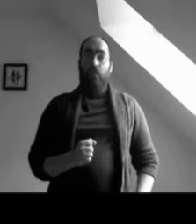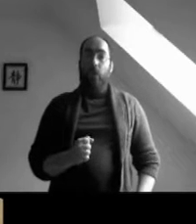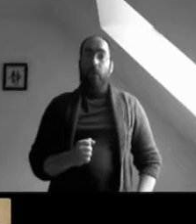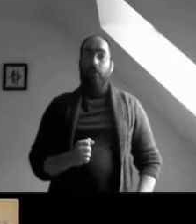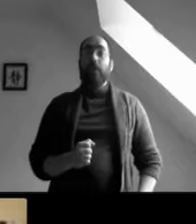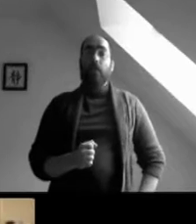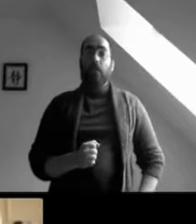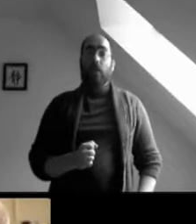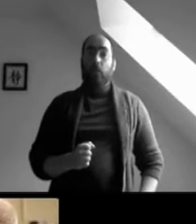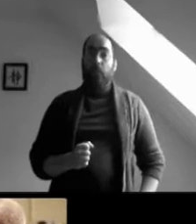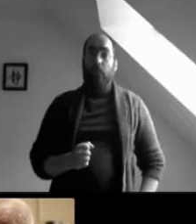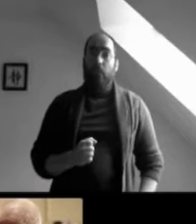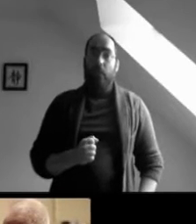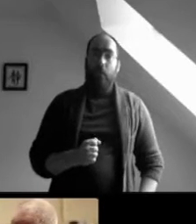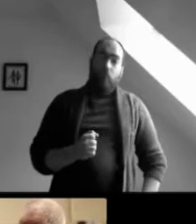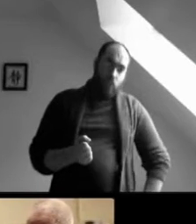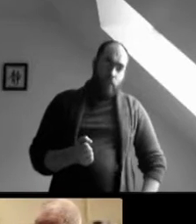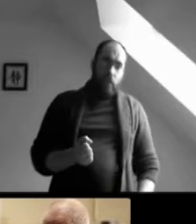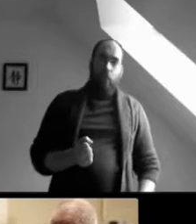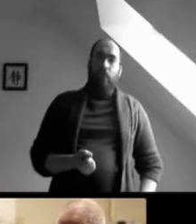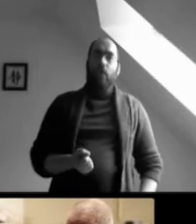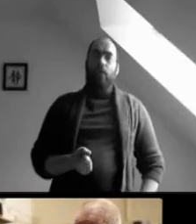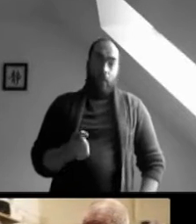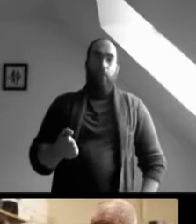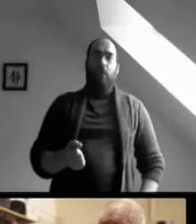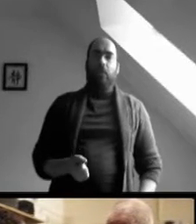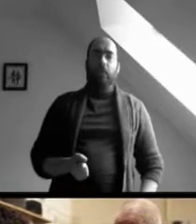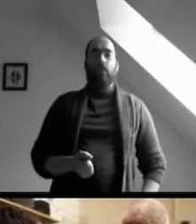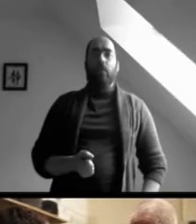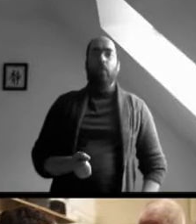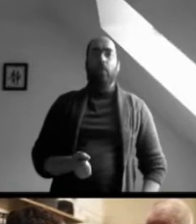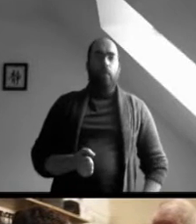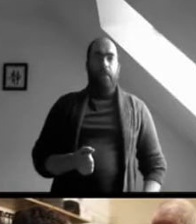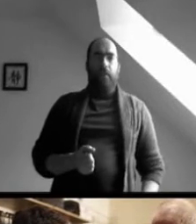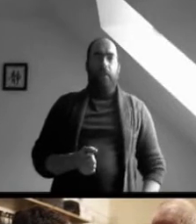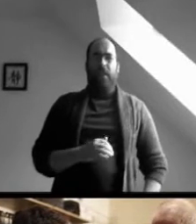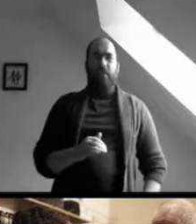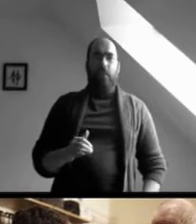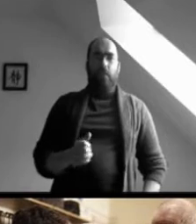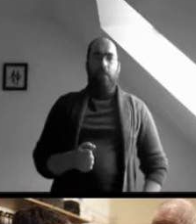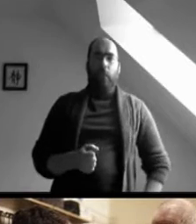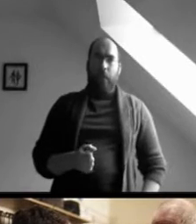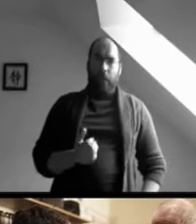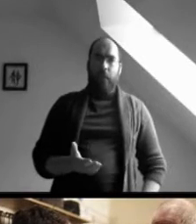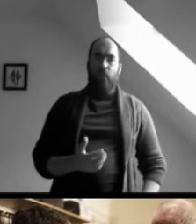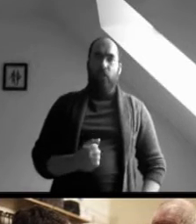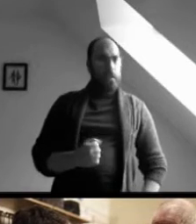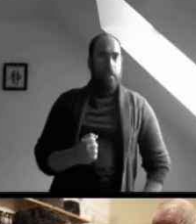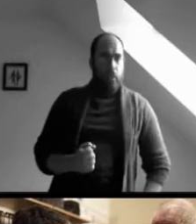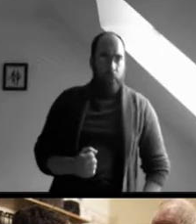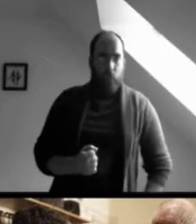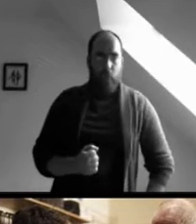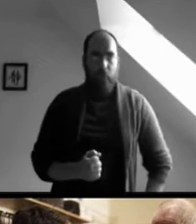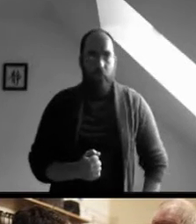vu hier soir Tyrannosaure de Paddy Constantine. Plongée sombre et violente dans la pauvreté des suburbs anglais. Mise en scène extrêmement sobre, presque à l'économie,